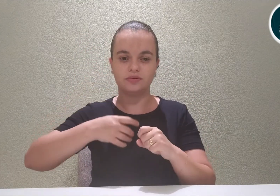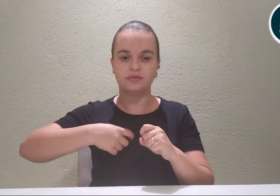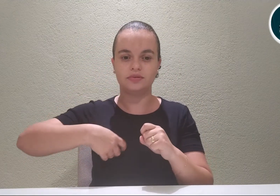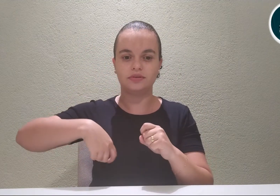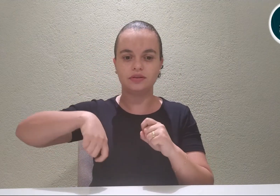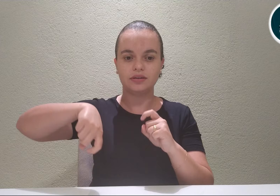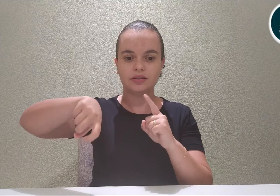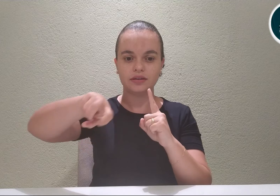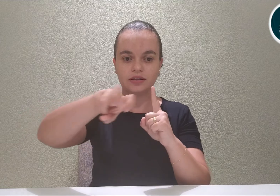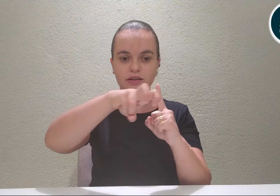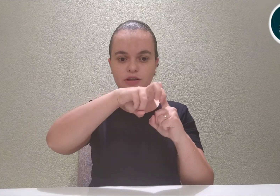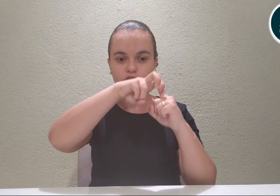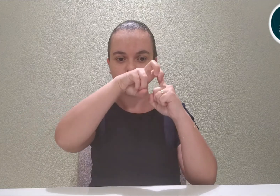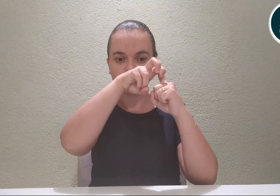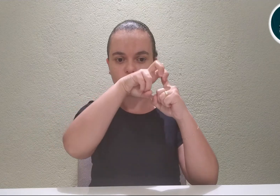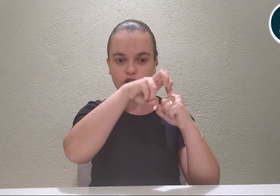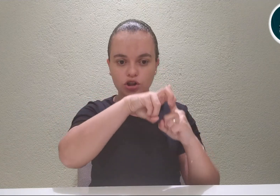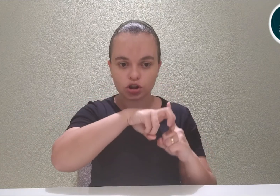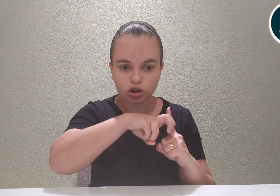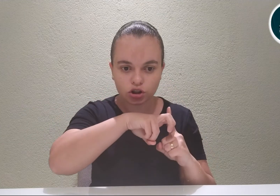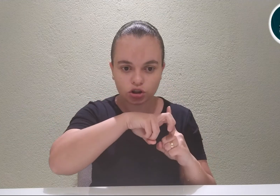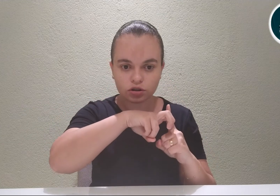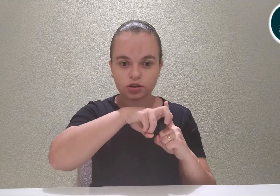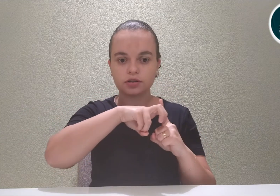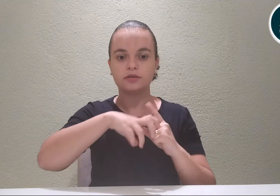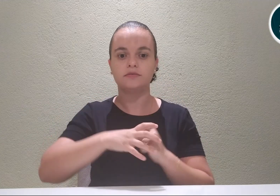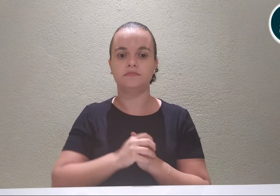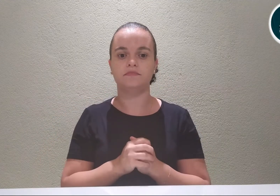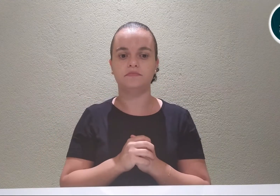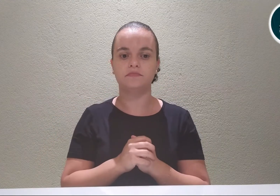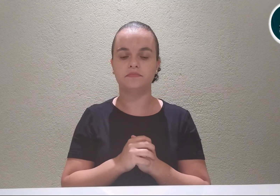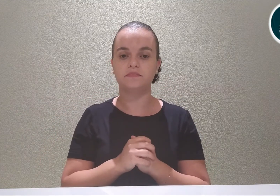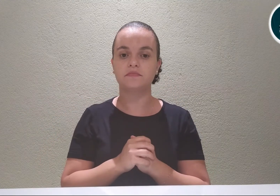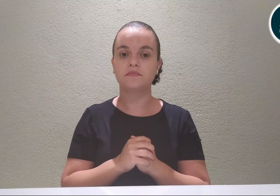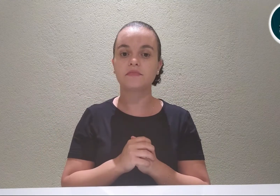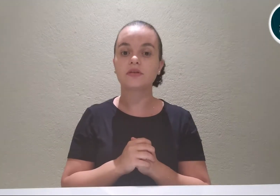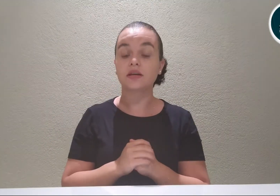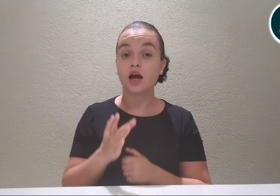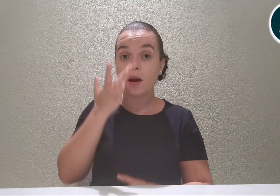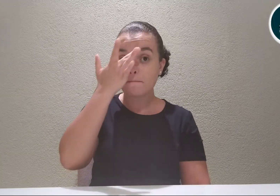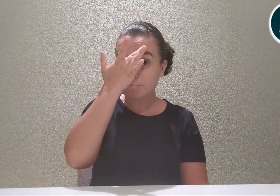levantasse a cobra de bronze e a colocasse em um lugar alto.